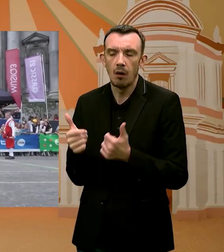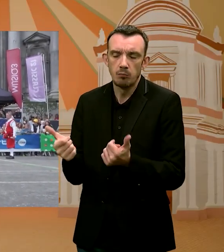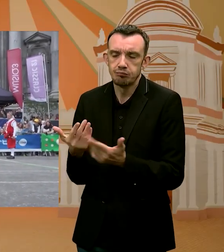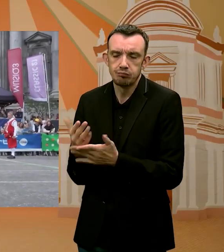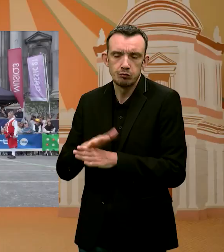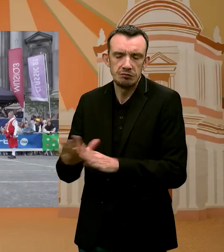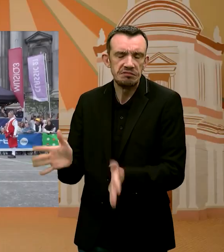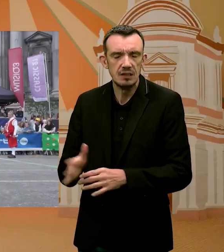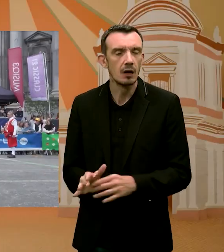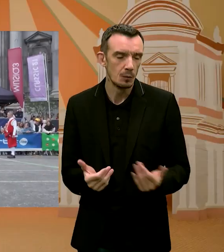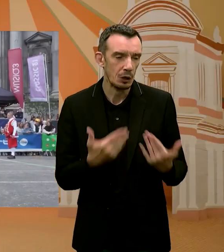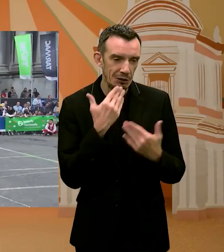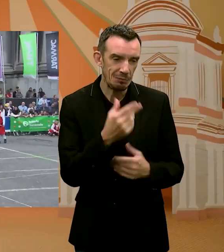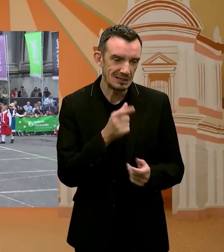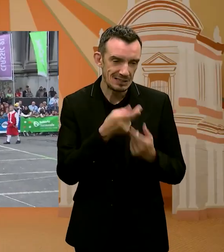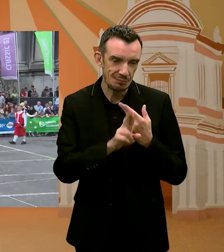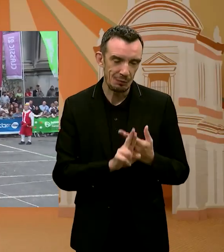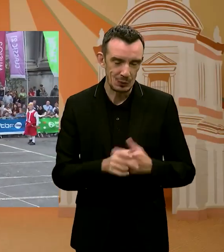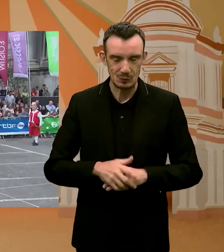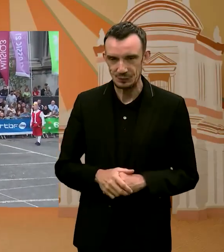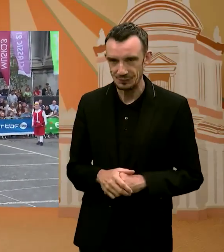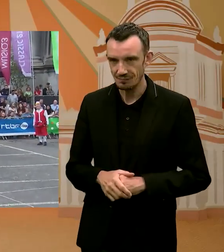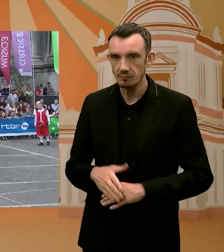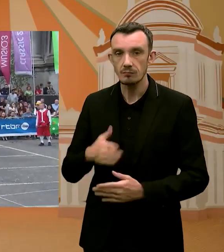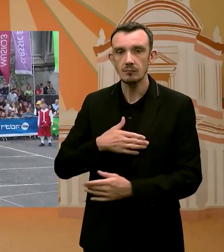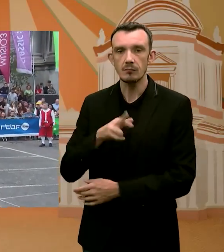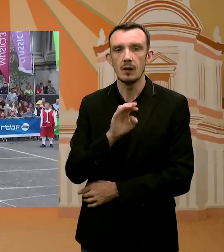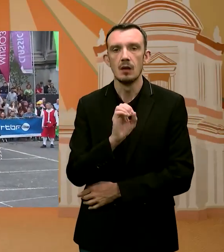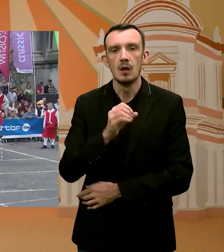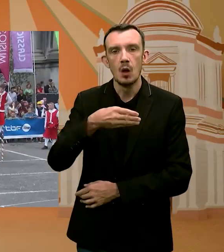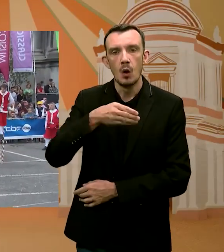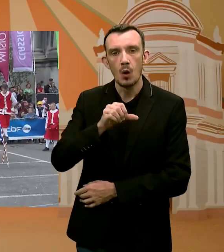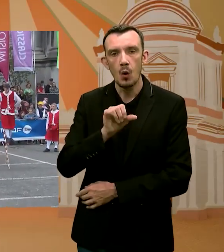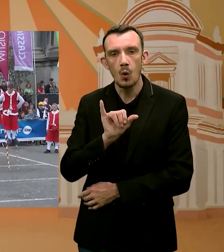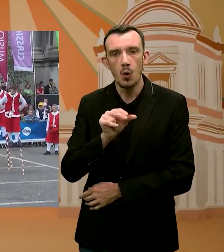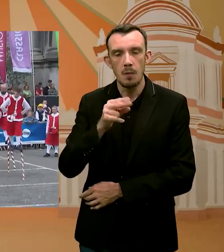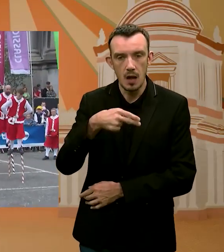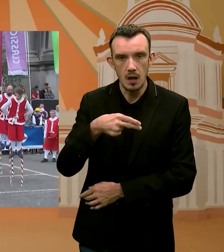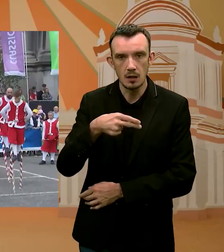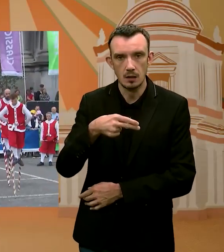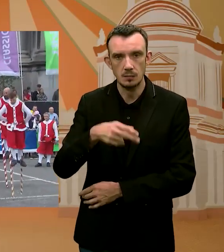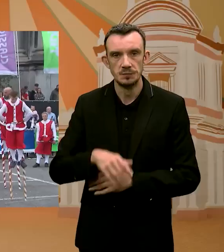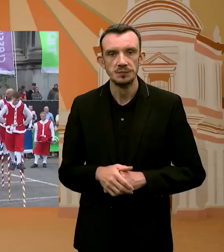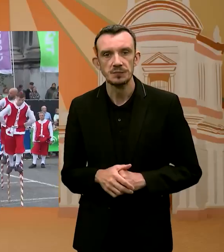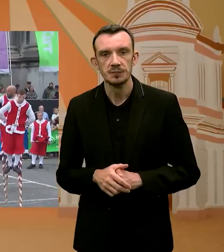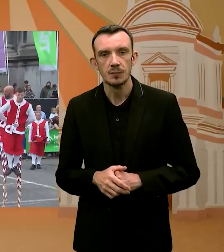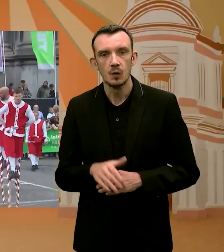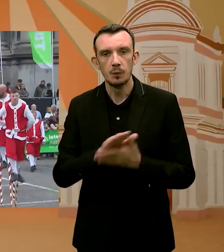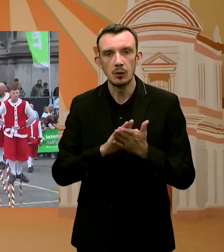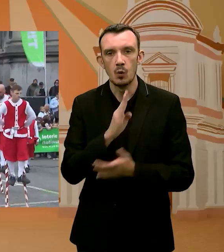Allez, Robin Bautron qui risque de subir la foudre de ses 3 camarades et là, dans